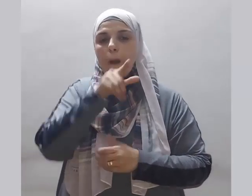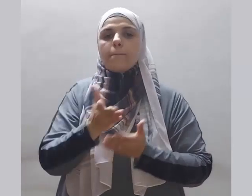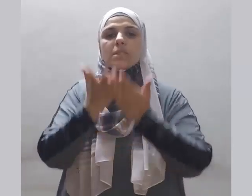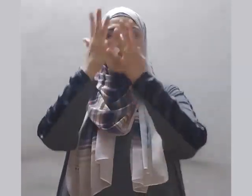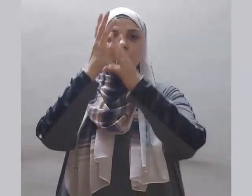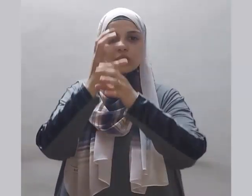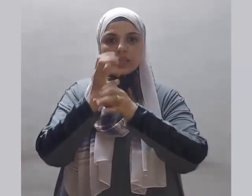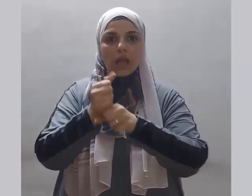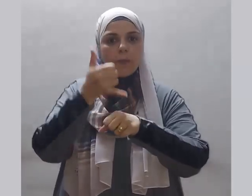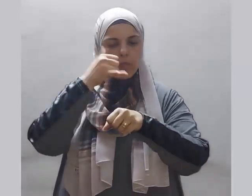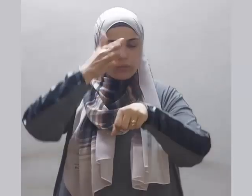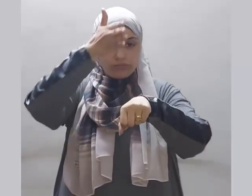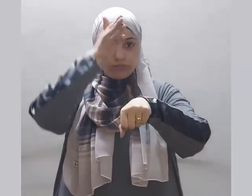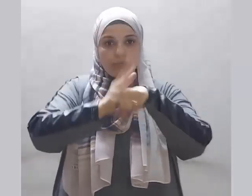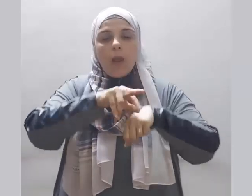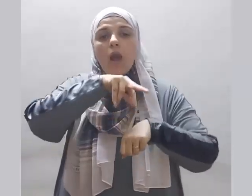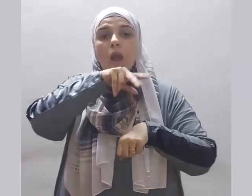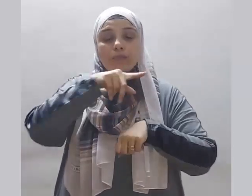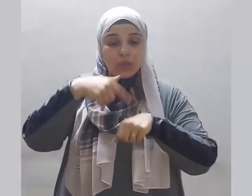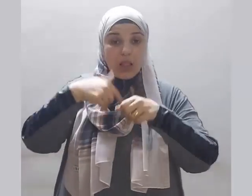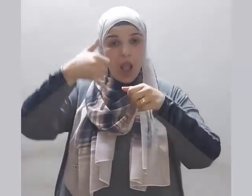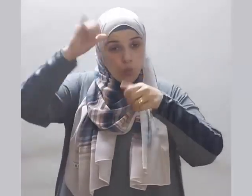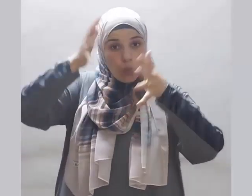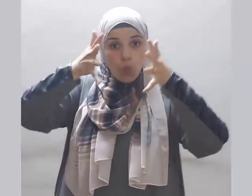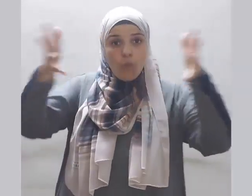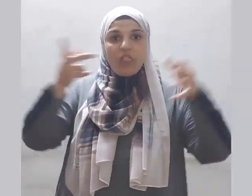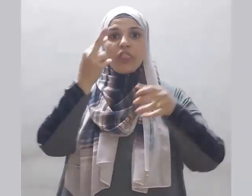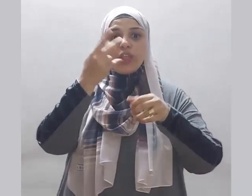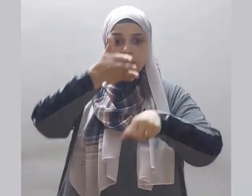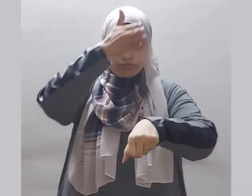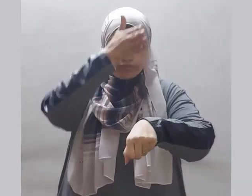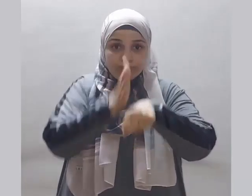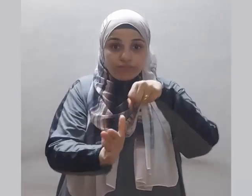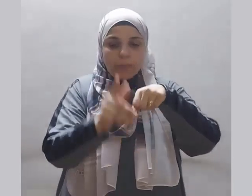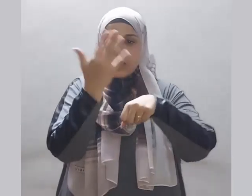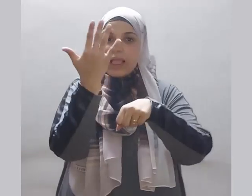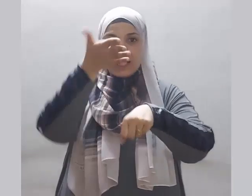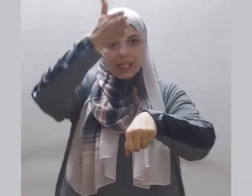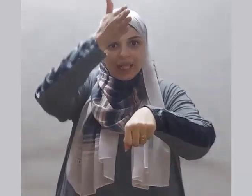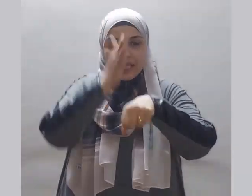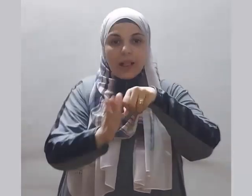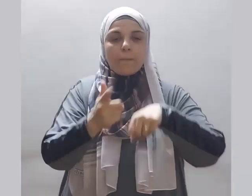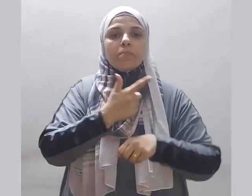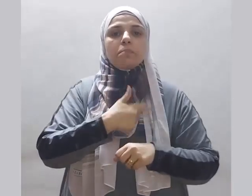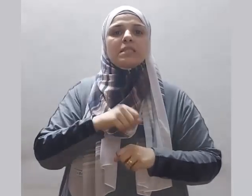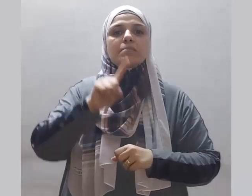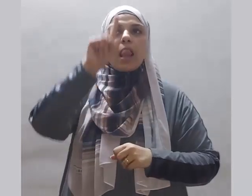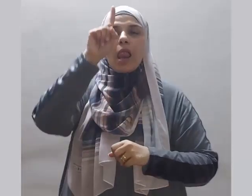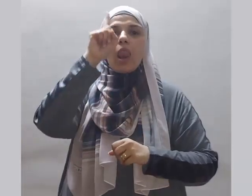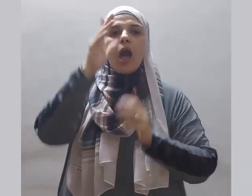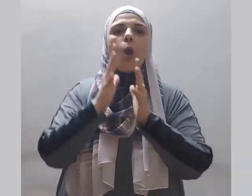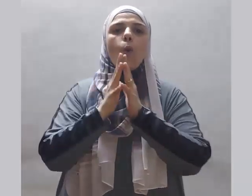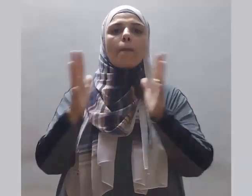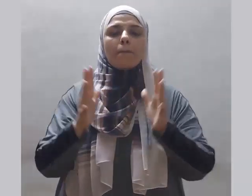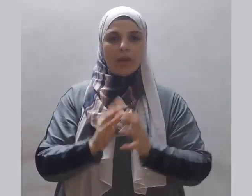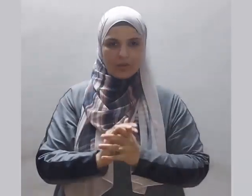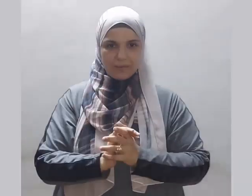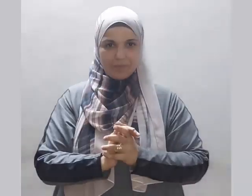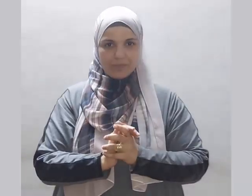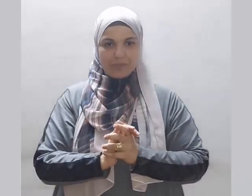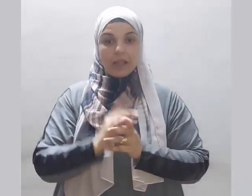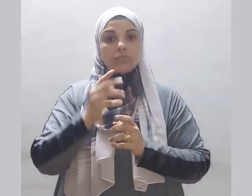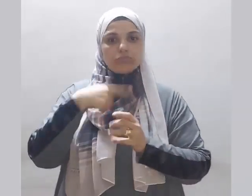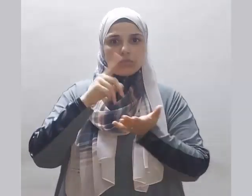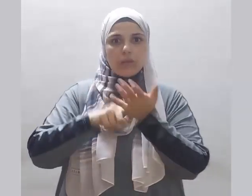عليه وسلم بكبشين املحين اقرنين ذبحهما بيده وسمى وكبر